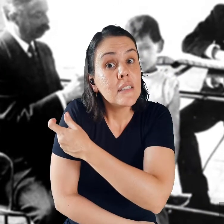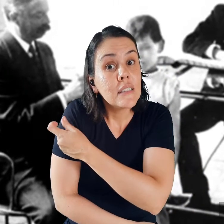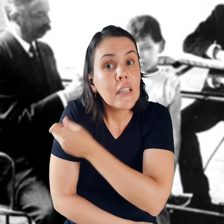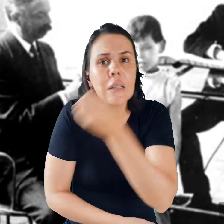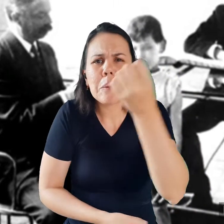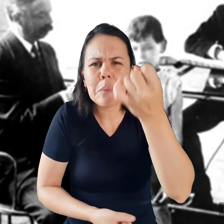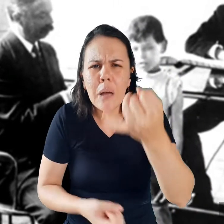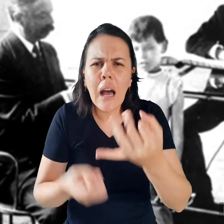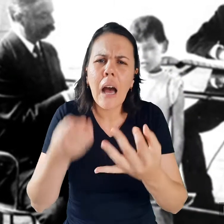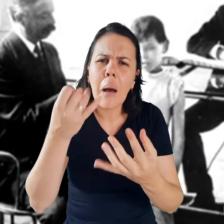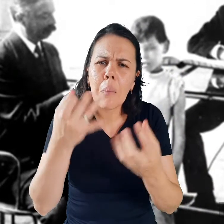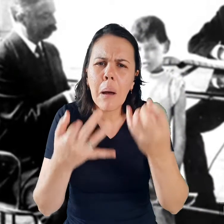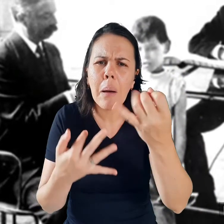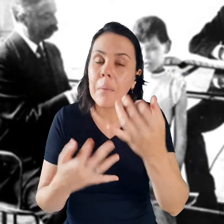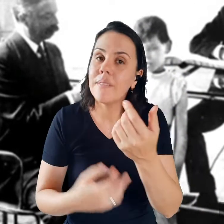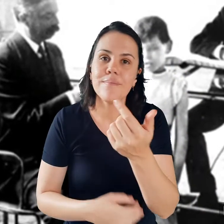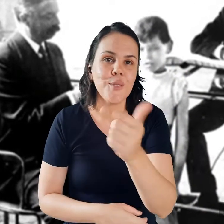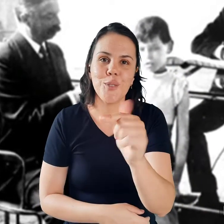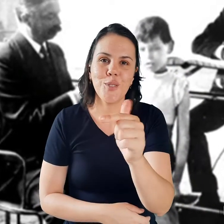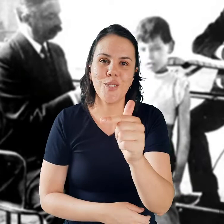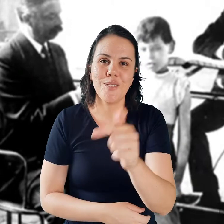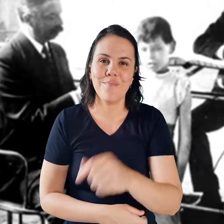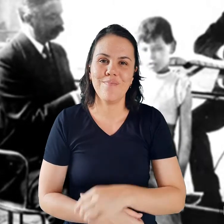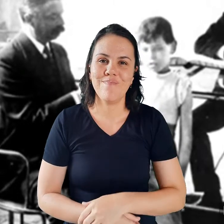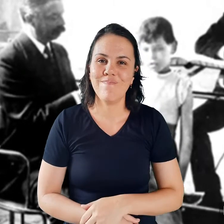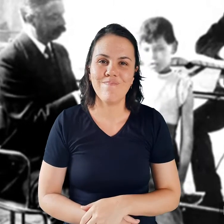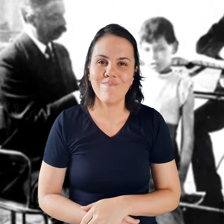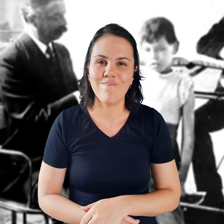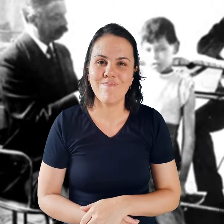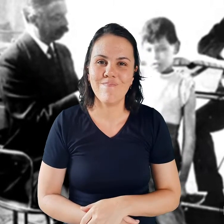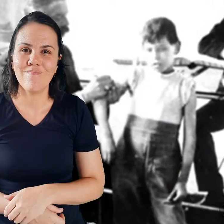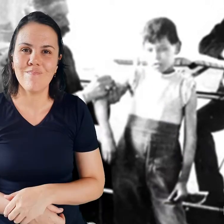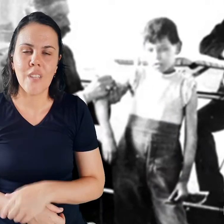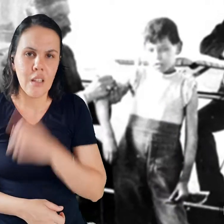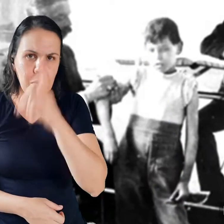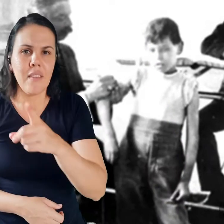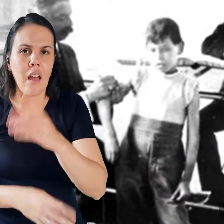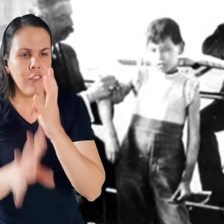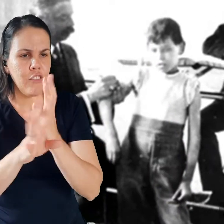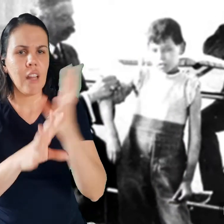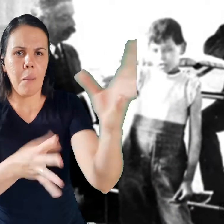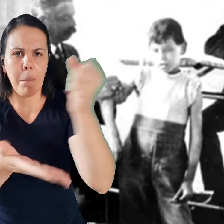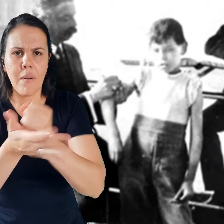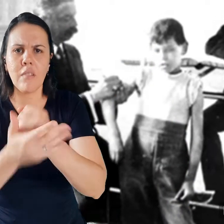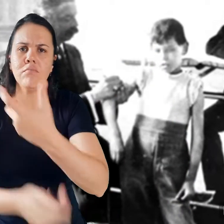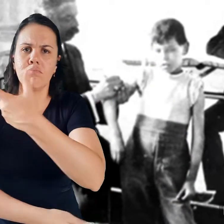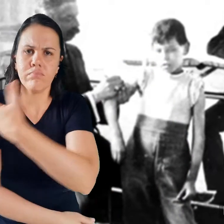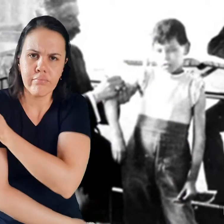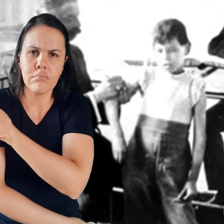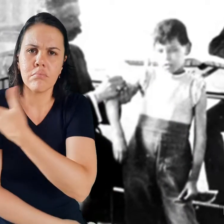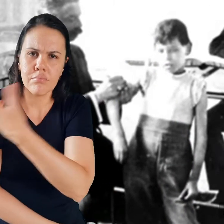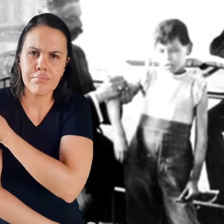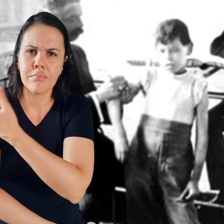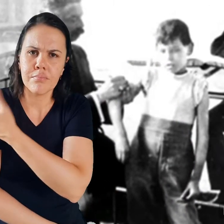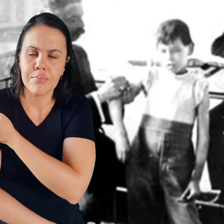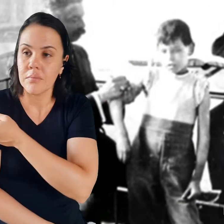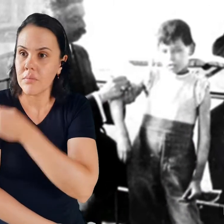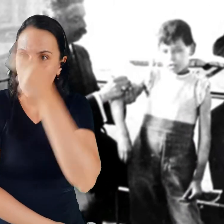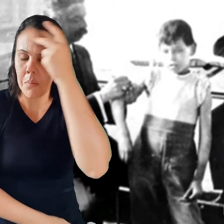essa comunicação. Foi decidido, pegavam as pessoas à força e vacinavam. As pessoas ficaram